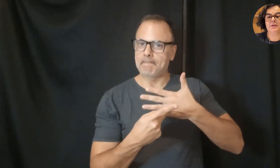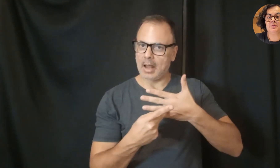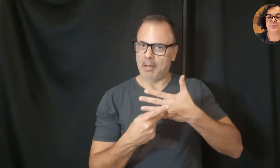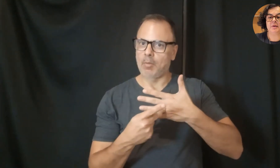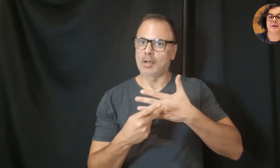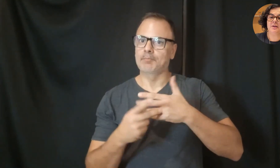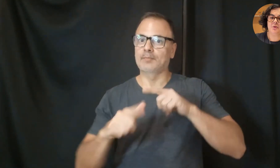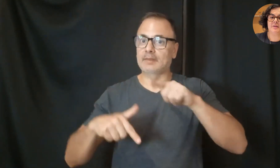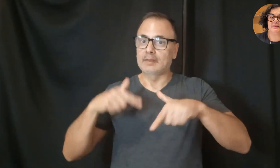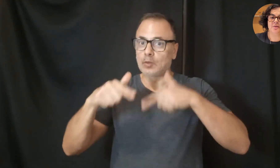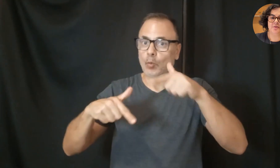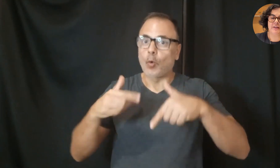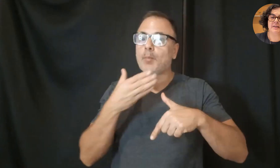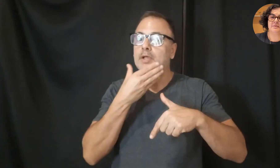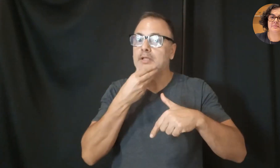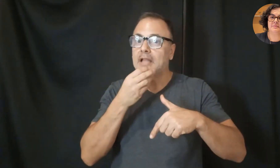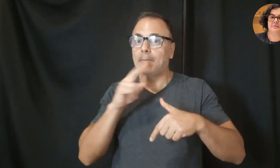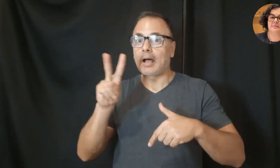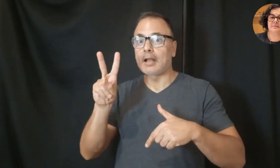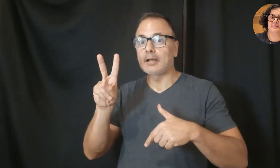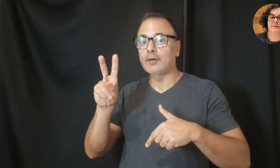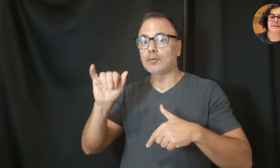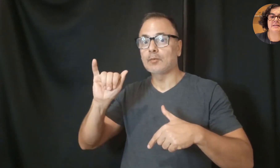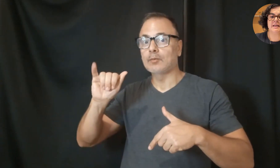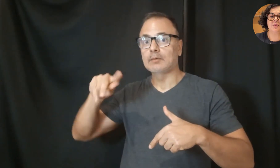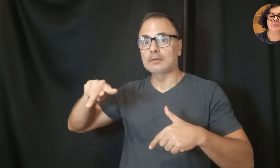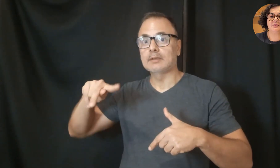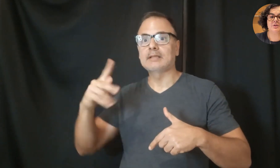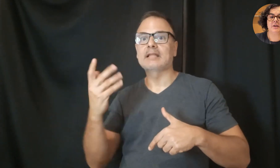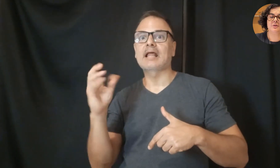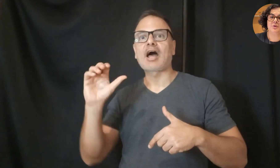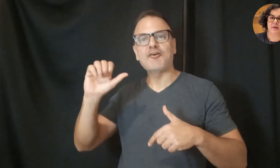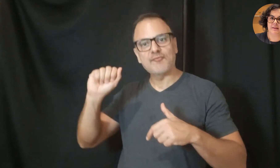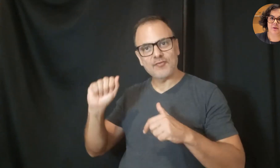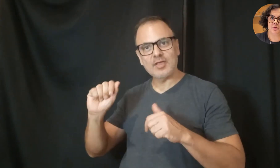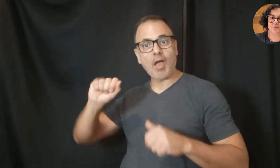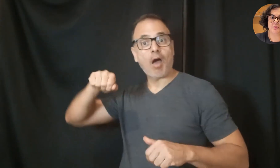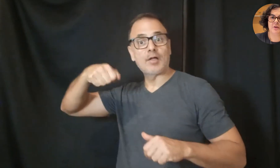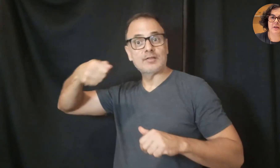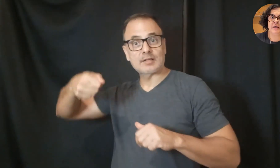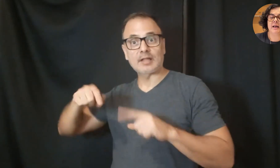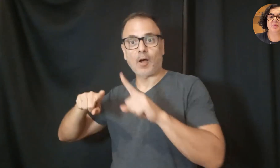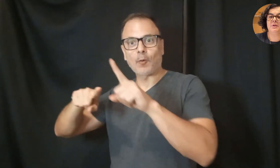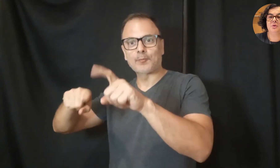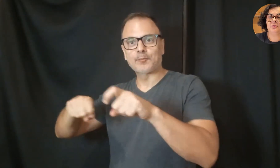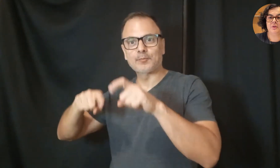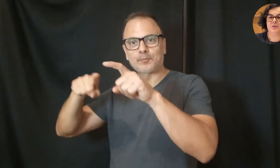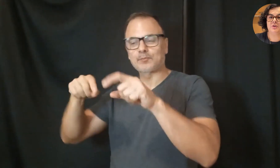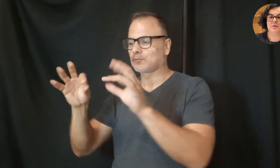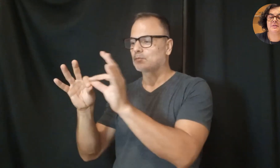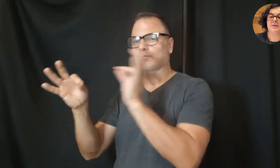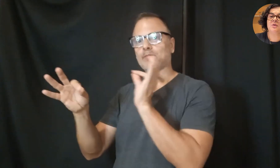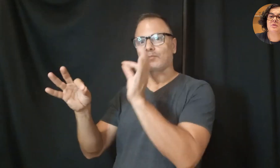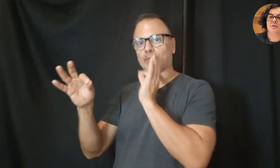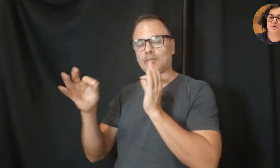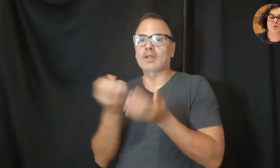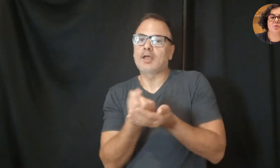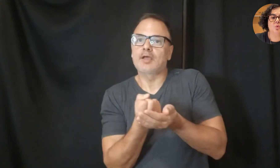dos trabalhadores da vinha, que está no Evangelho de Mateus, capítulo 20, versículos que vão do 1